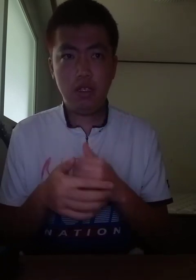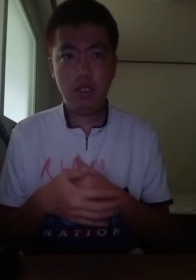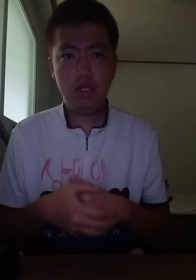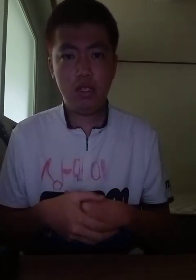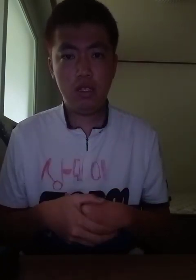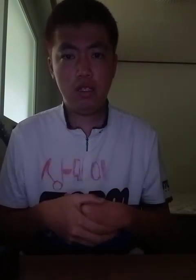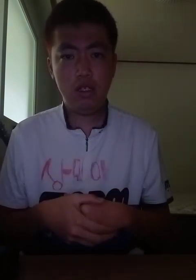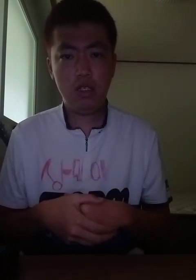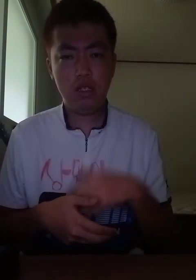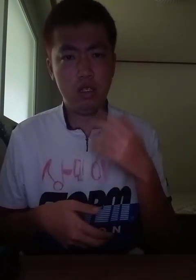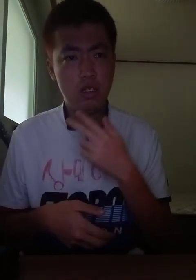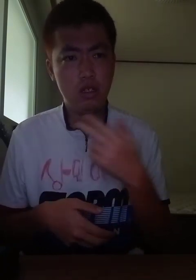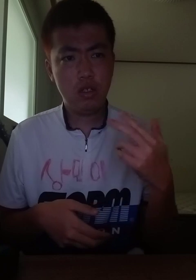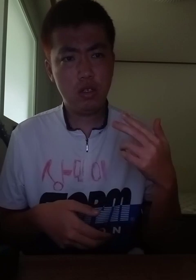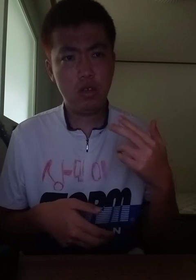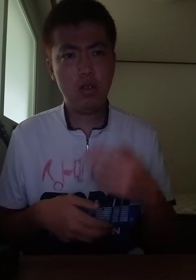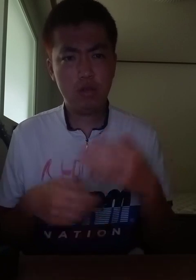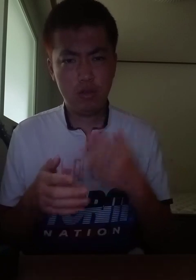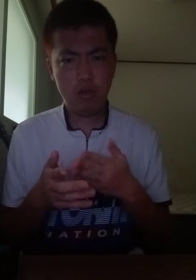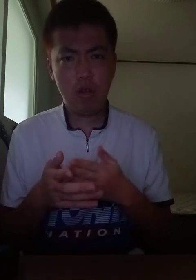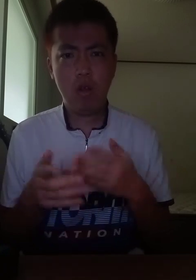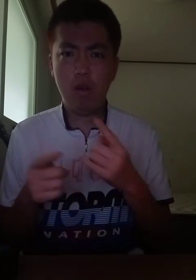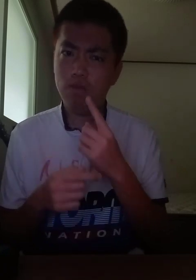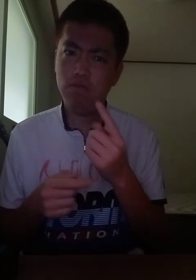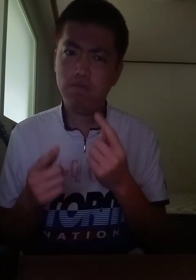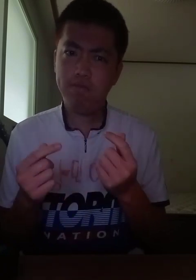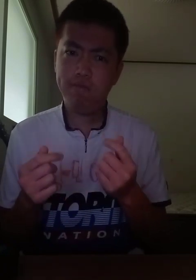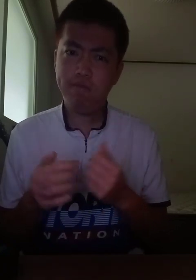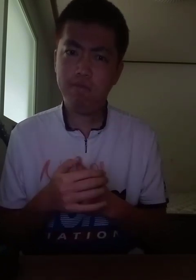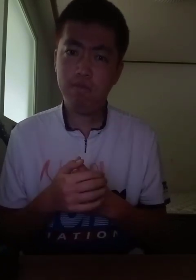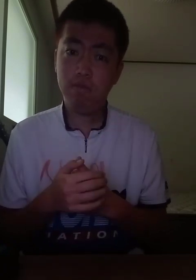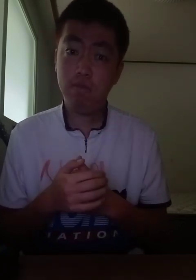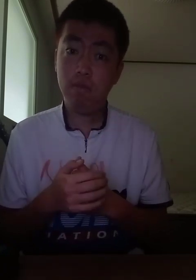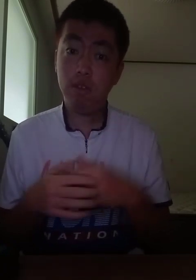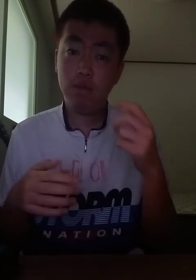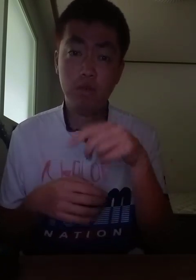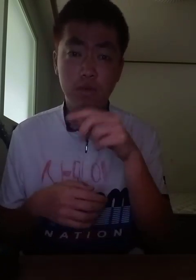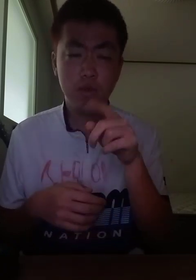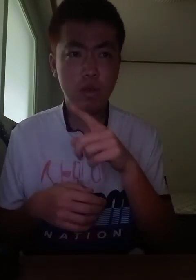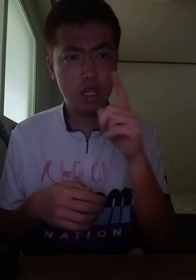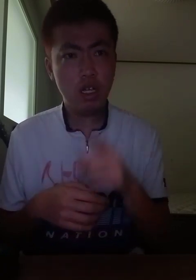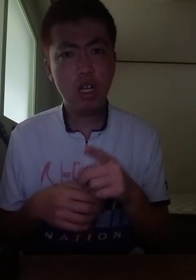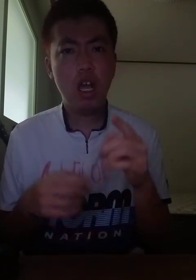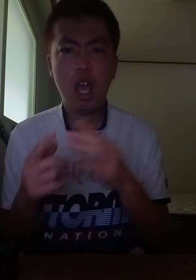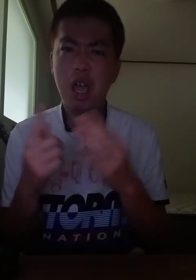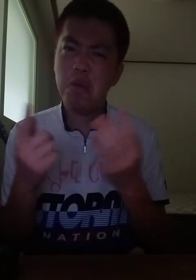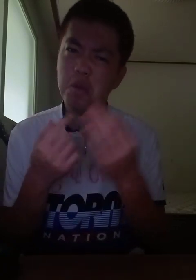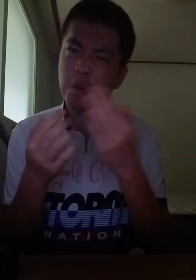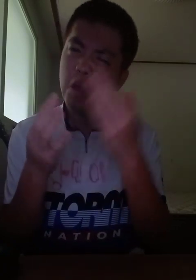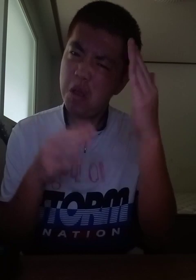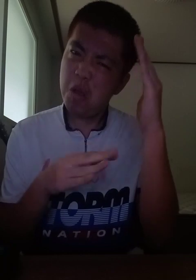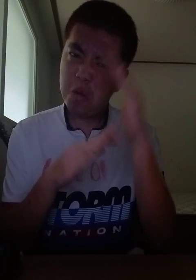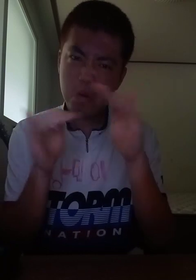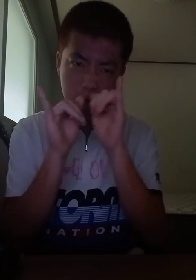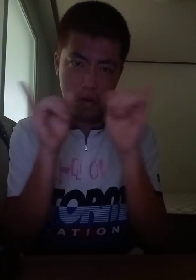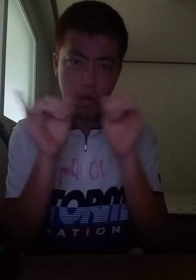웬만하면 짜진 철거 가능하다고 지금 중계를 하려고 하거든요. 하지만 주민들은 여전히 대립각을 세우고 있습니다.